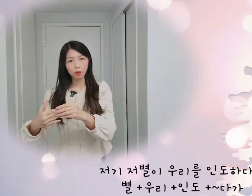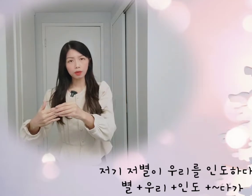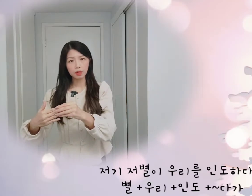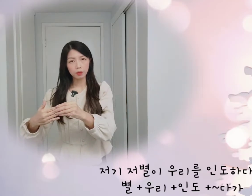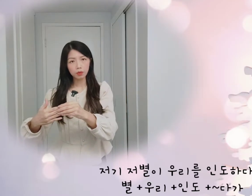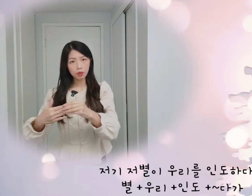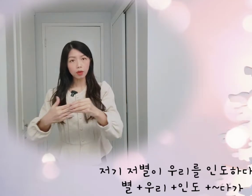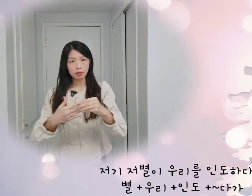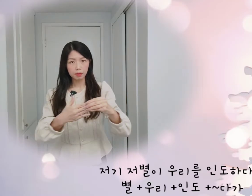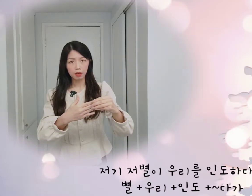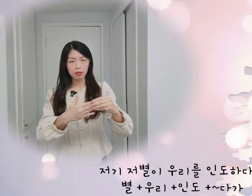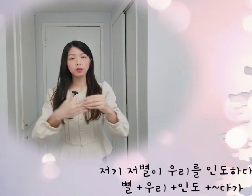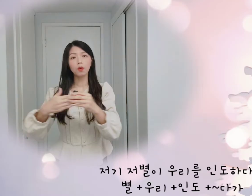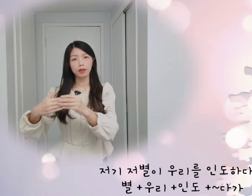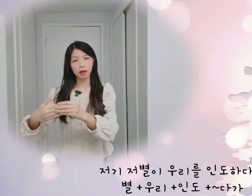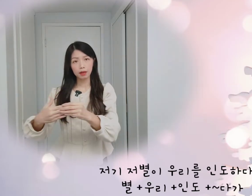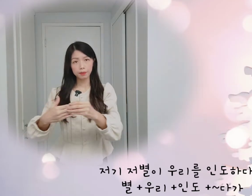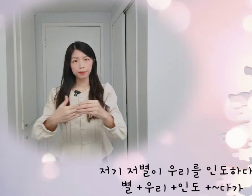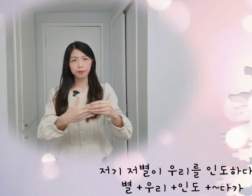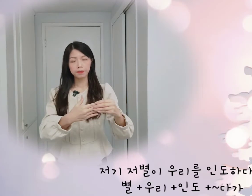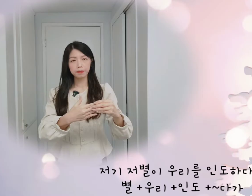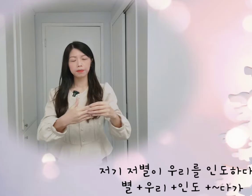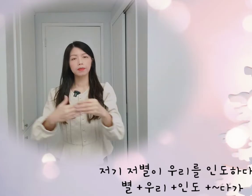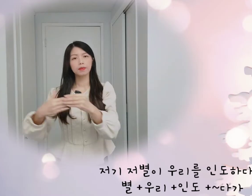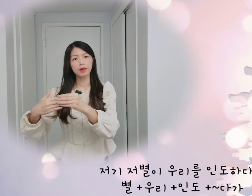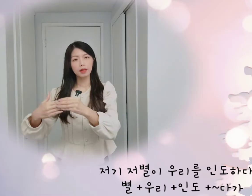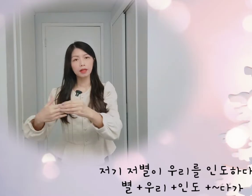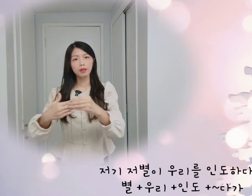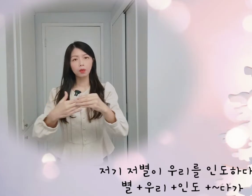왼손의 손끝을 잡고 끌고 가시면 돼요. 인도하다.